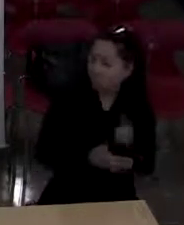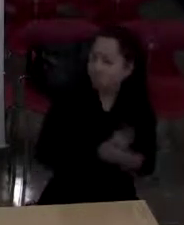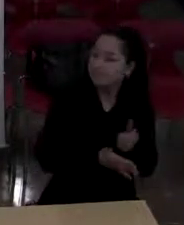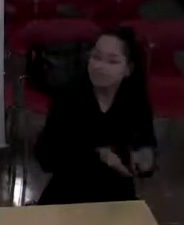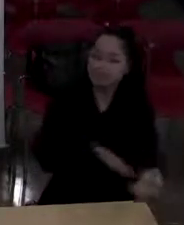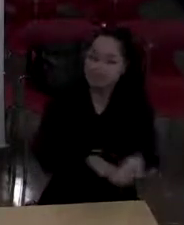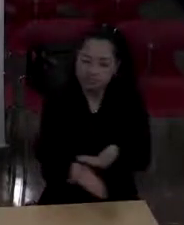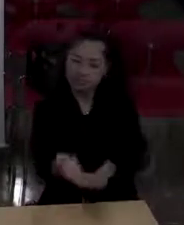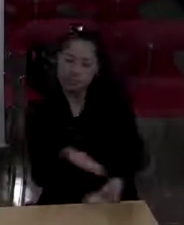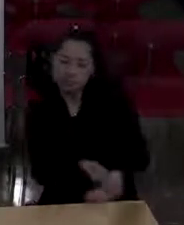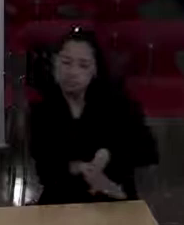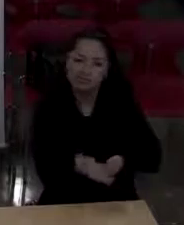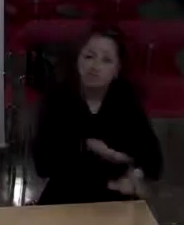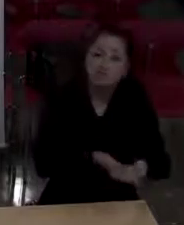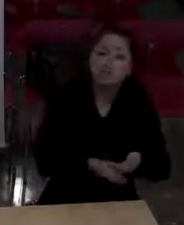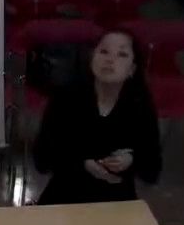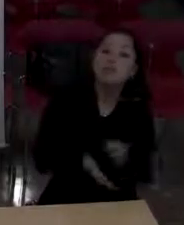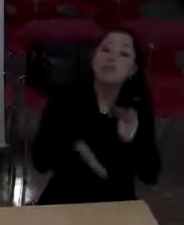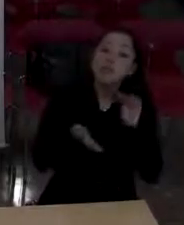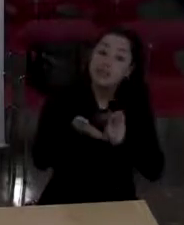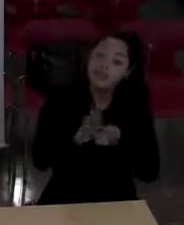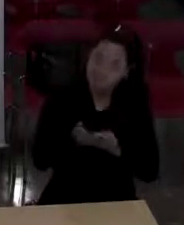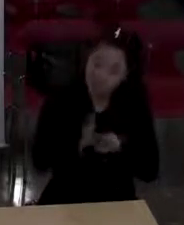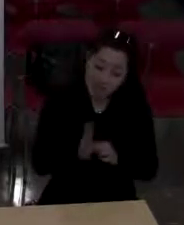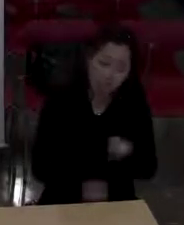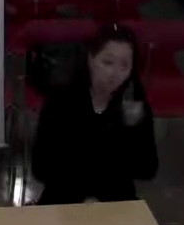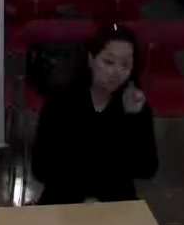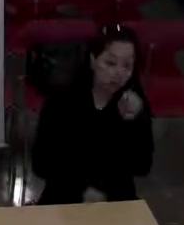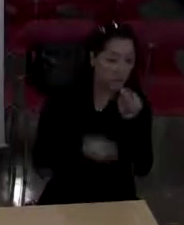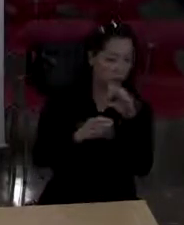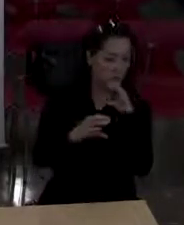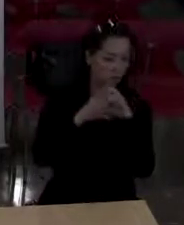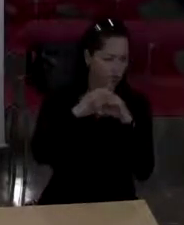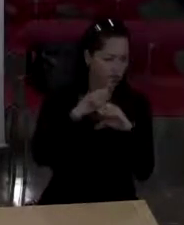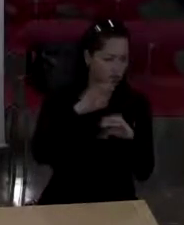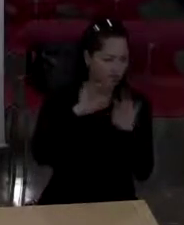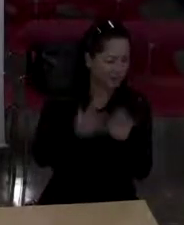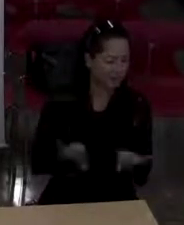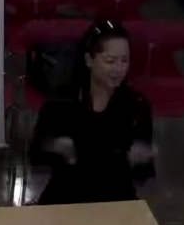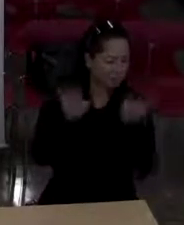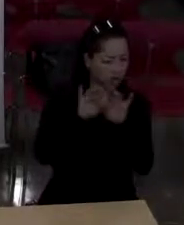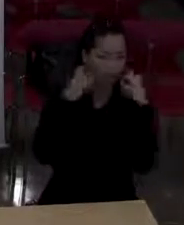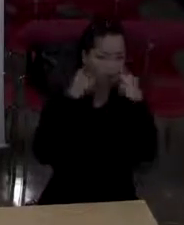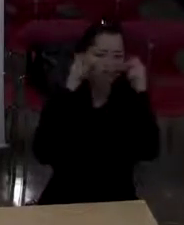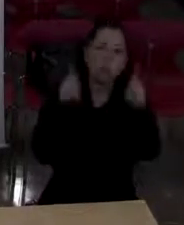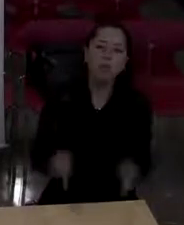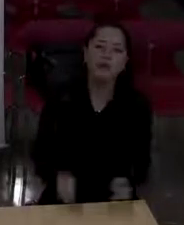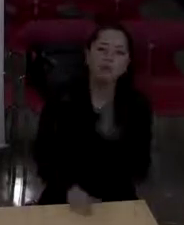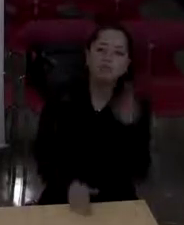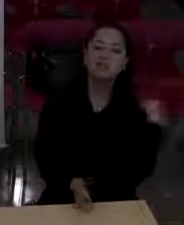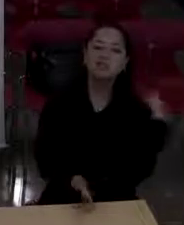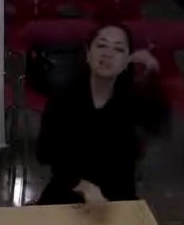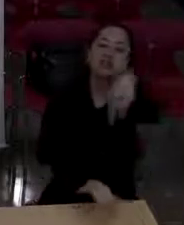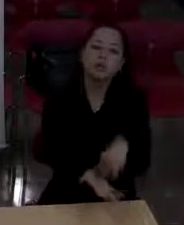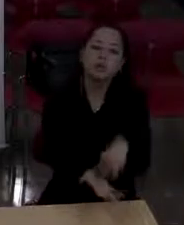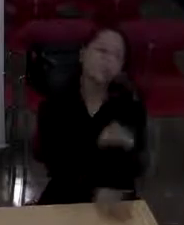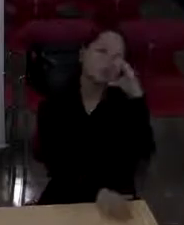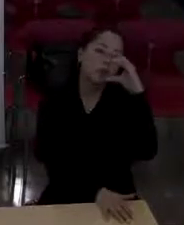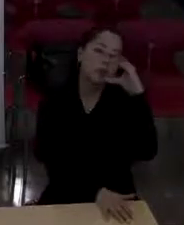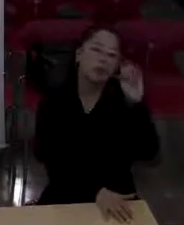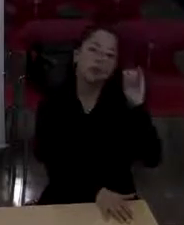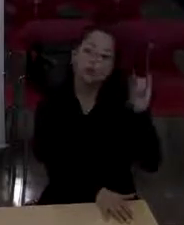se parte de la importancia que tiene la comunicación humana, como lo dice Cuervo en 1999, en la cual se requiere